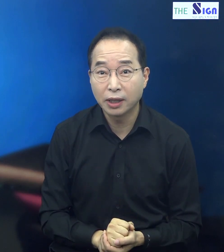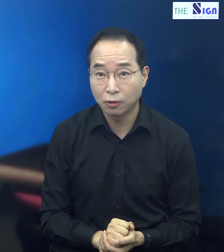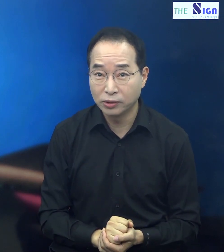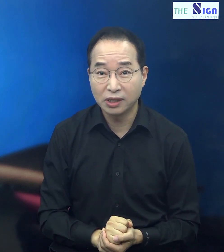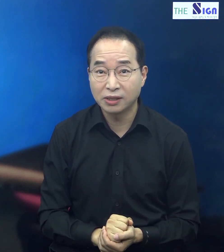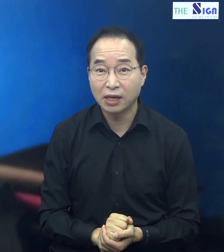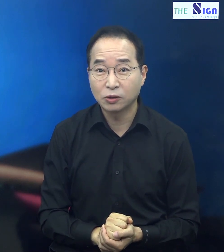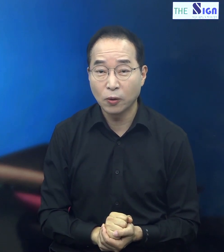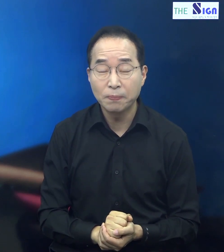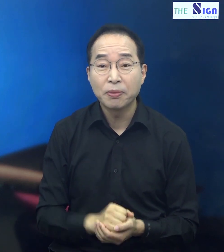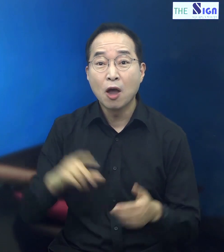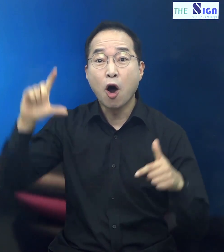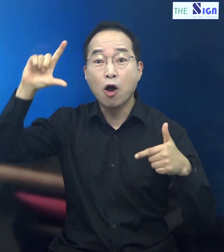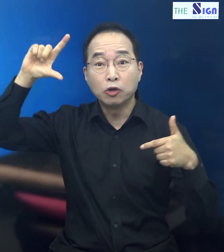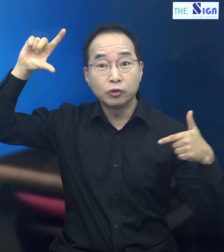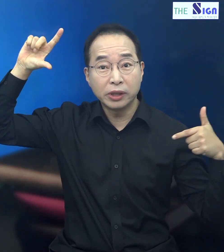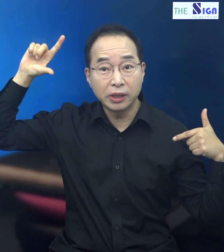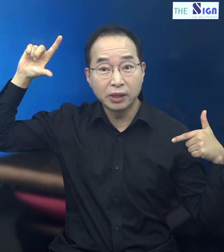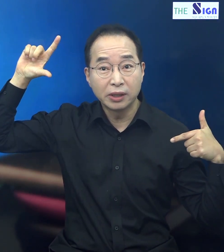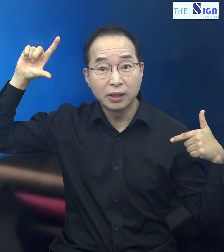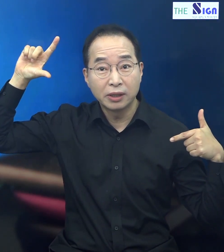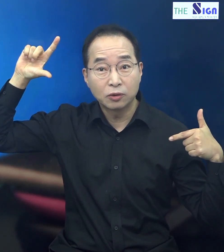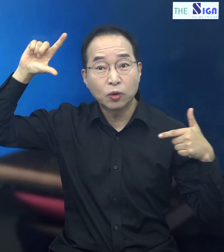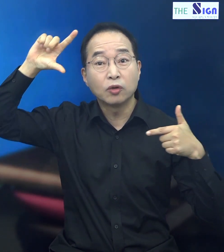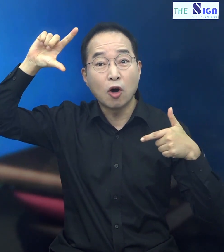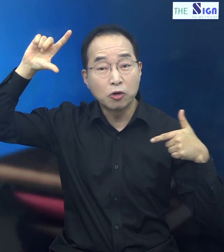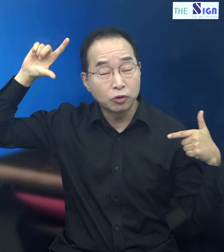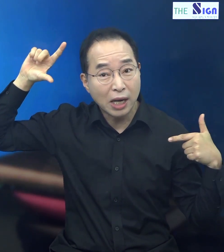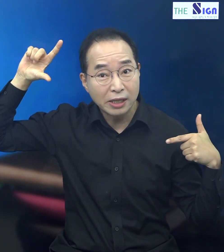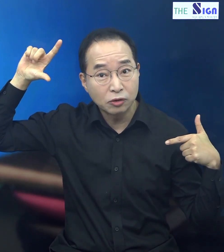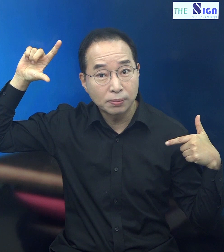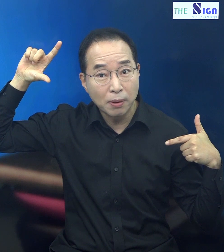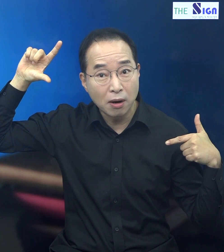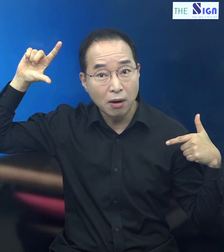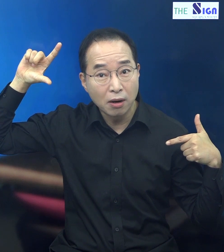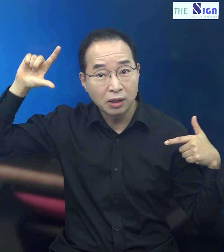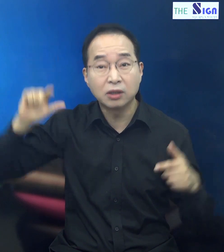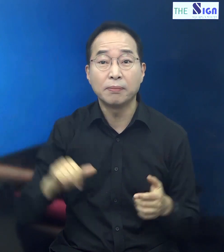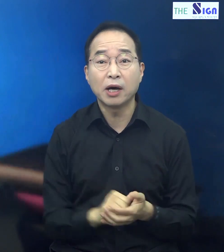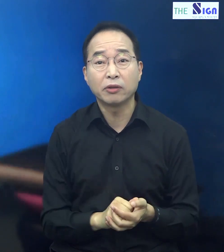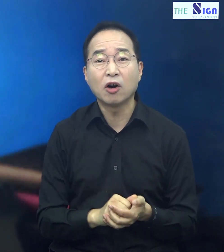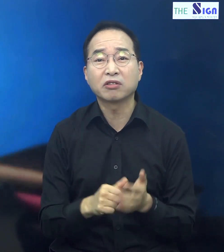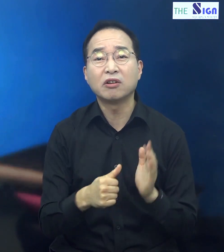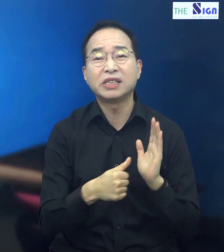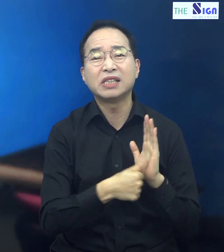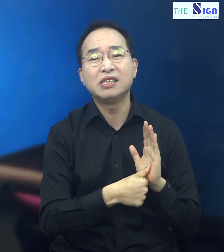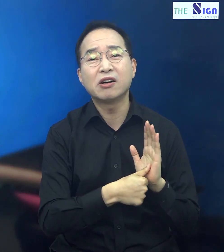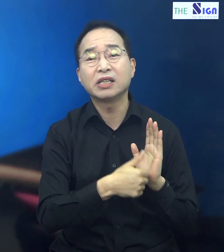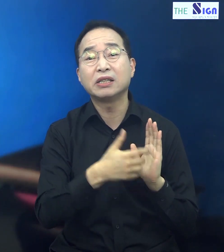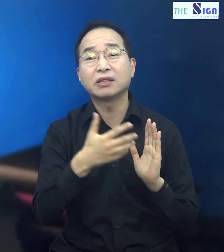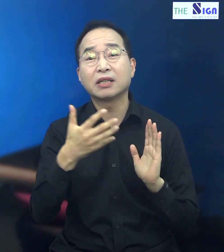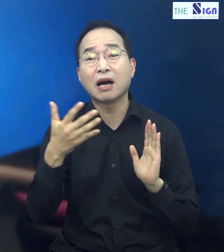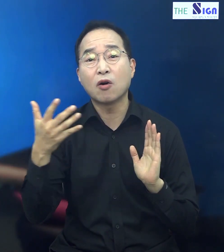굉장히 이상하죠? 얼굴이 또는 얼굴을 알리고 싶어? 그러면 어떤 실력이